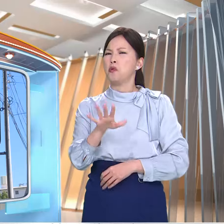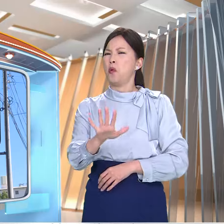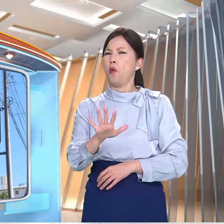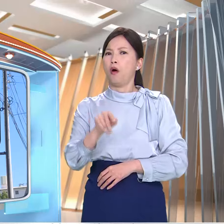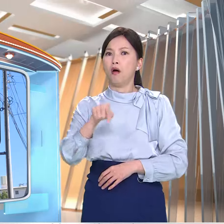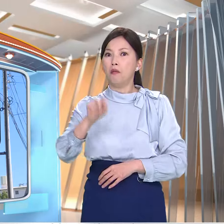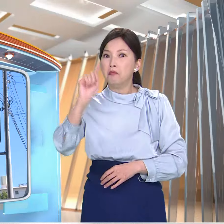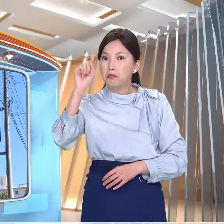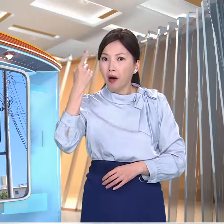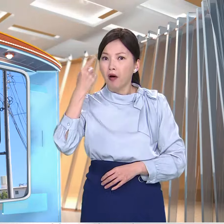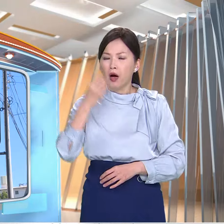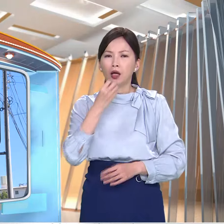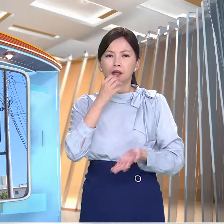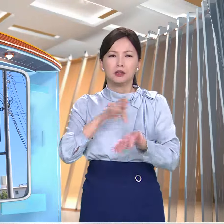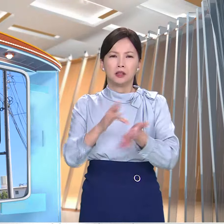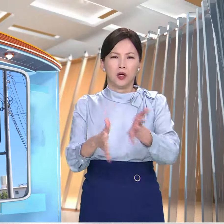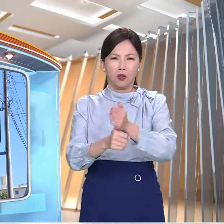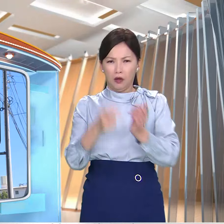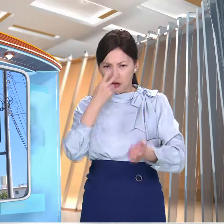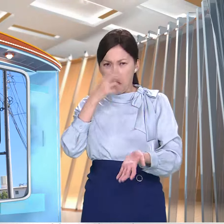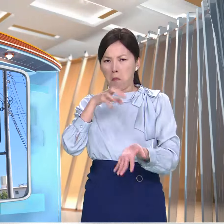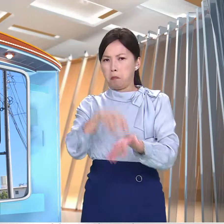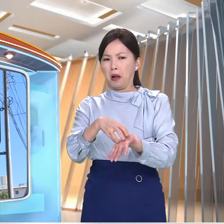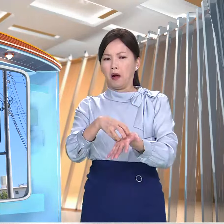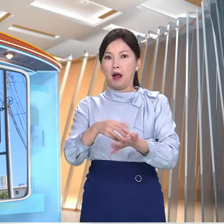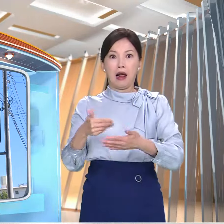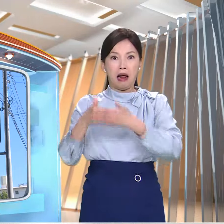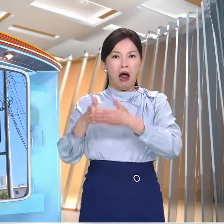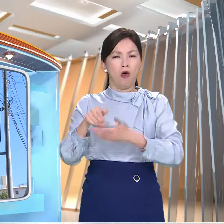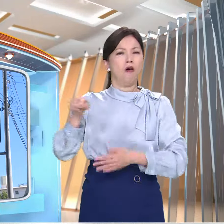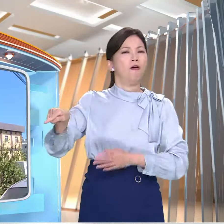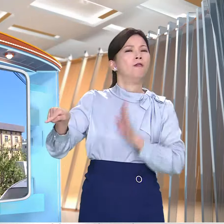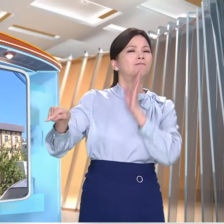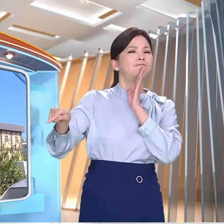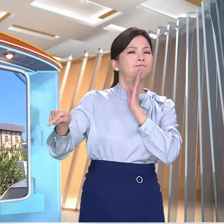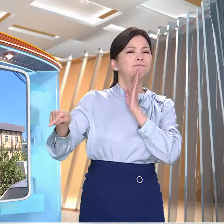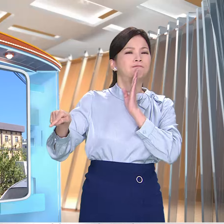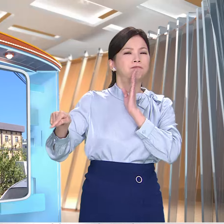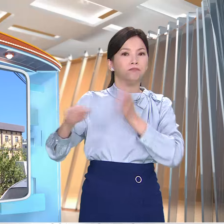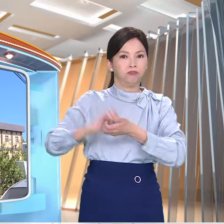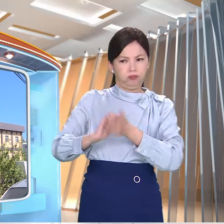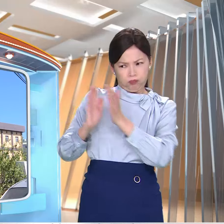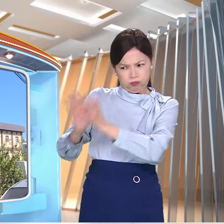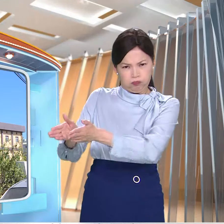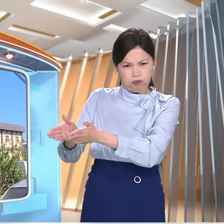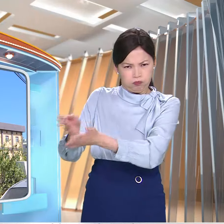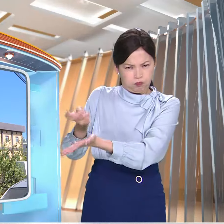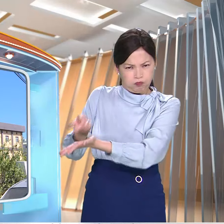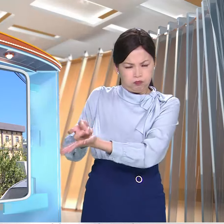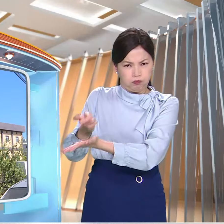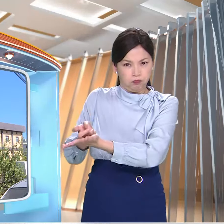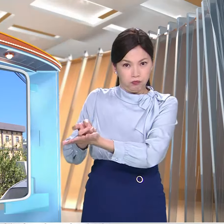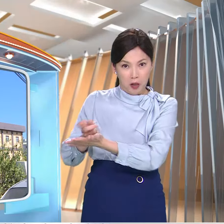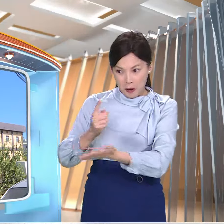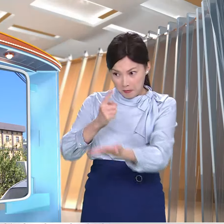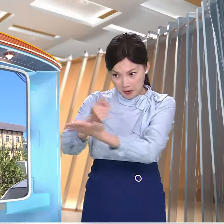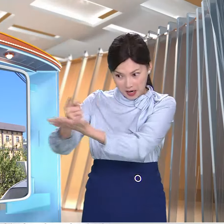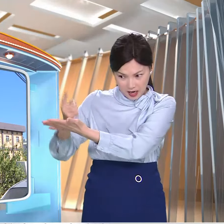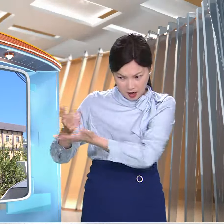实这批问题原料源头都是中国，决定将边境检